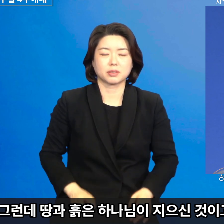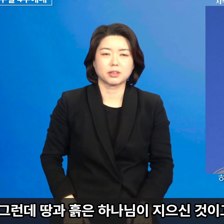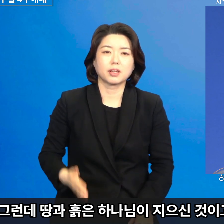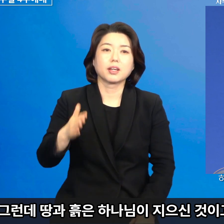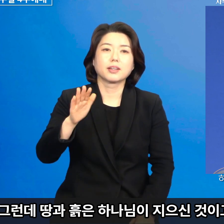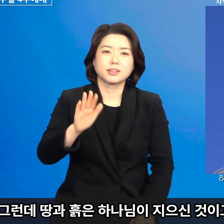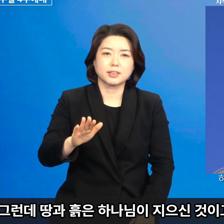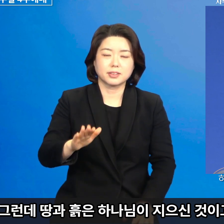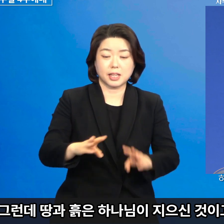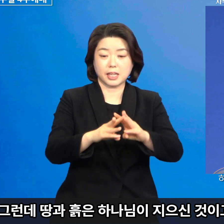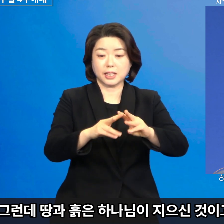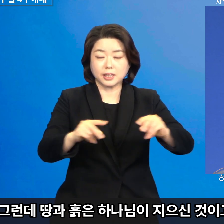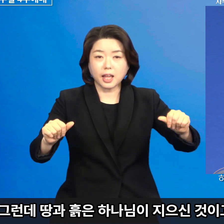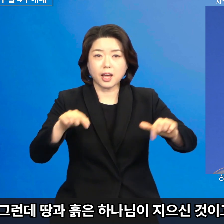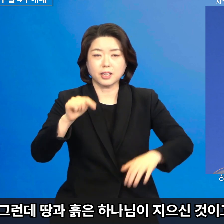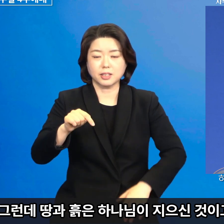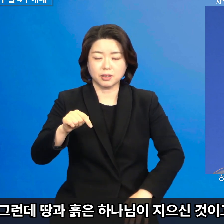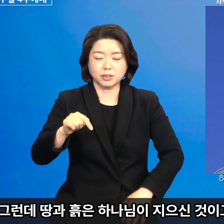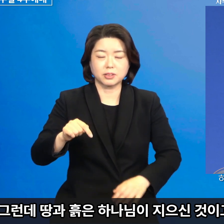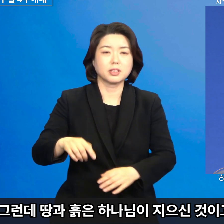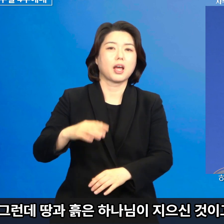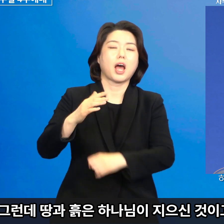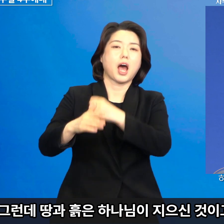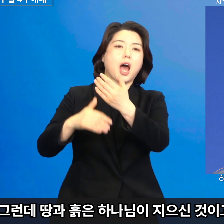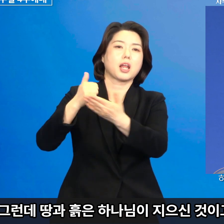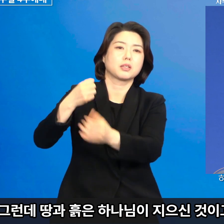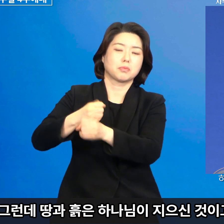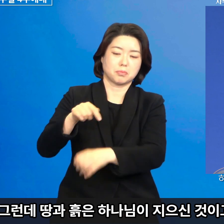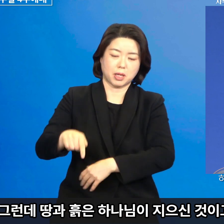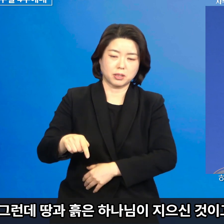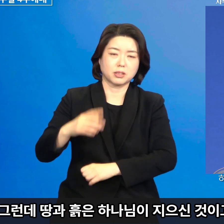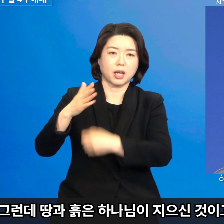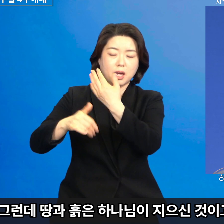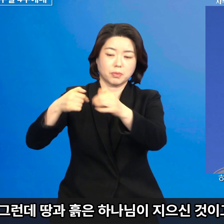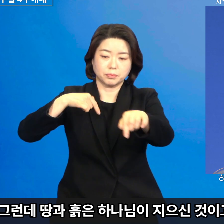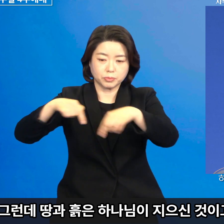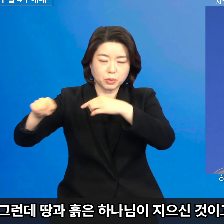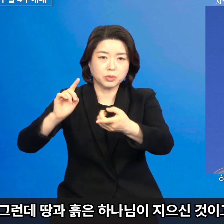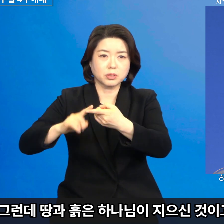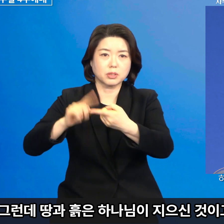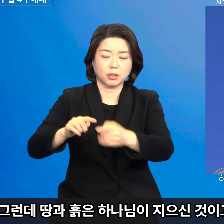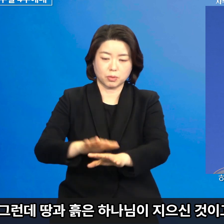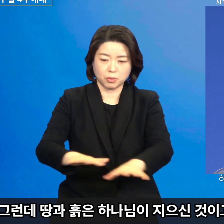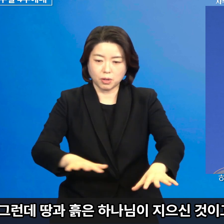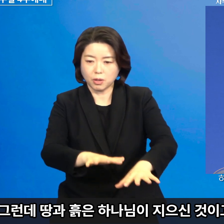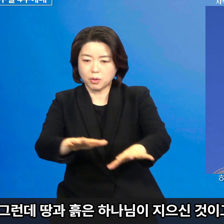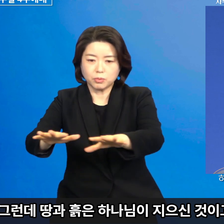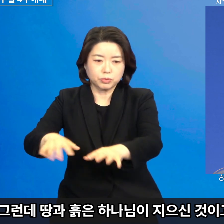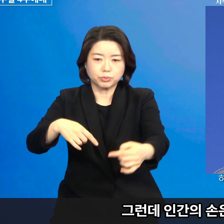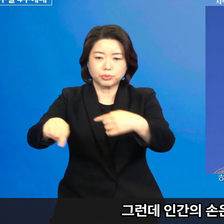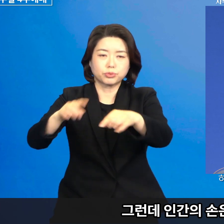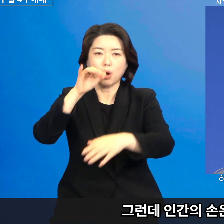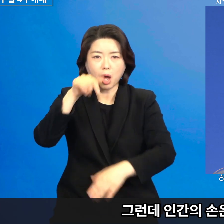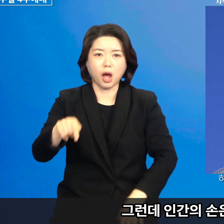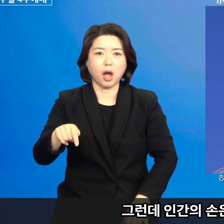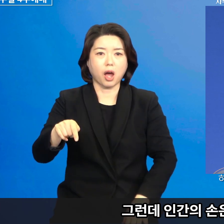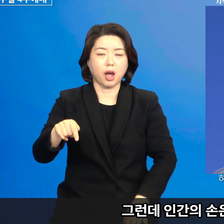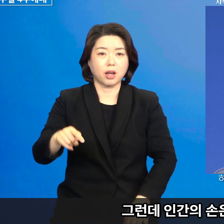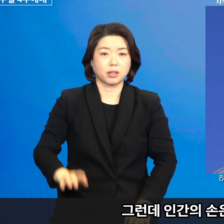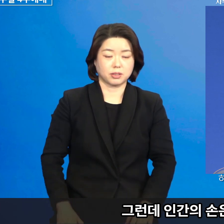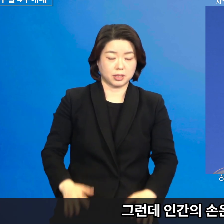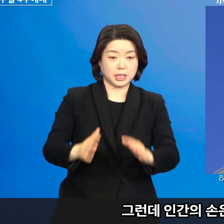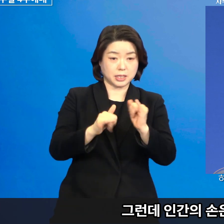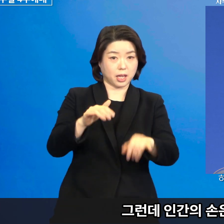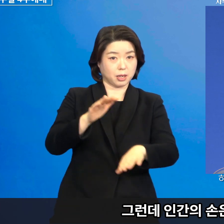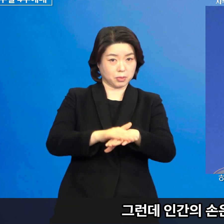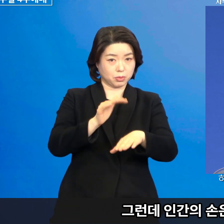그런데 땅과 흙은 하나님이 지으신 것이고 그분의 통치대로 그대로 움직입니다. 근데 인간의